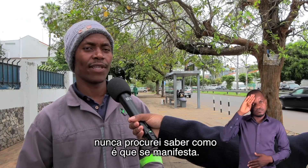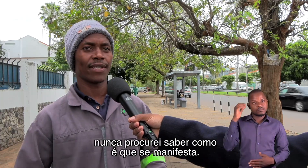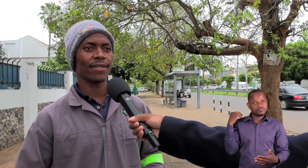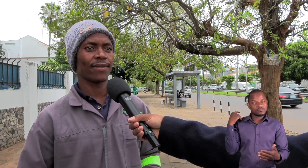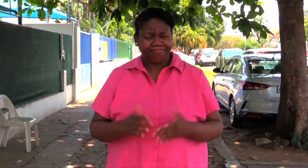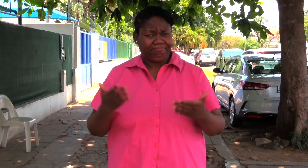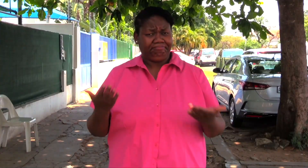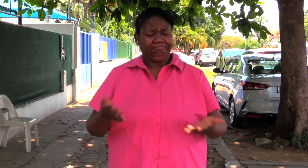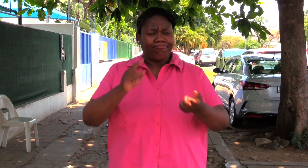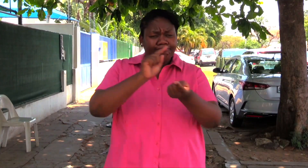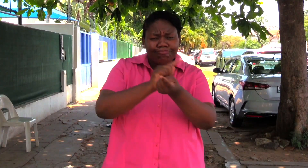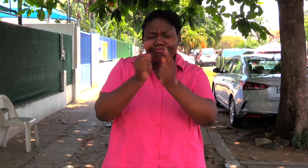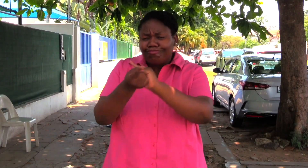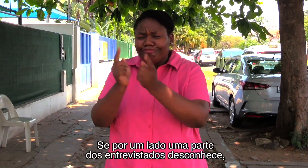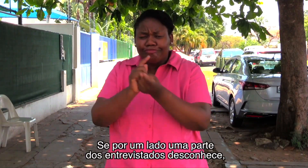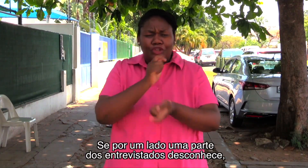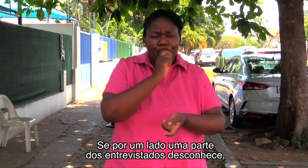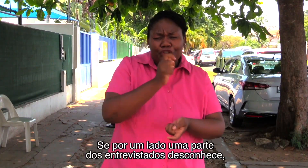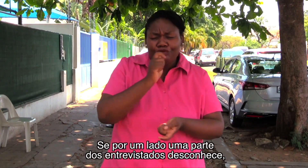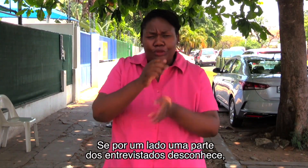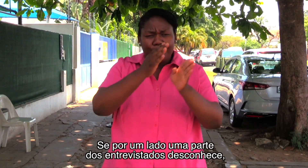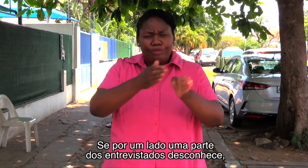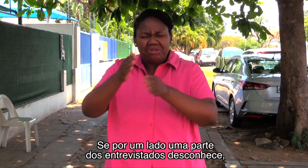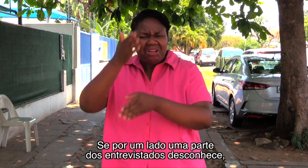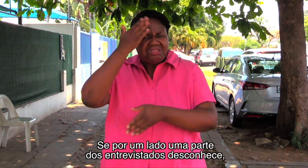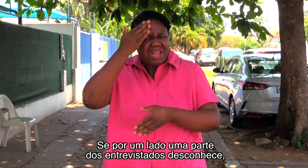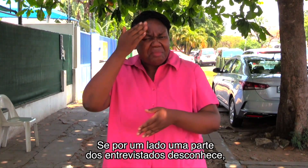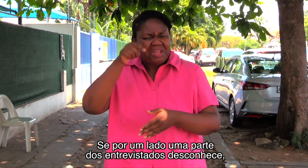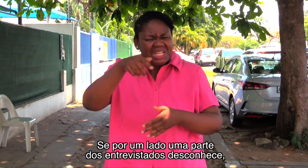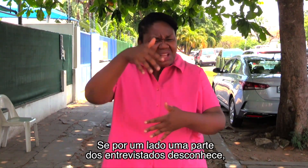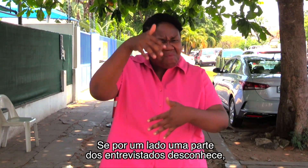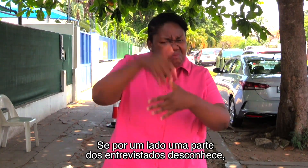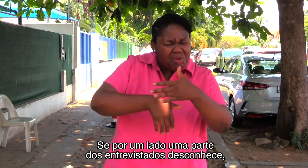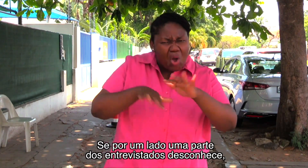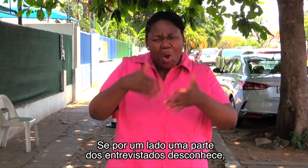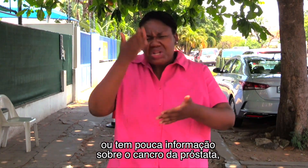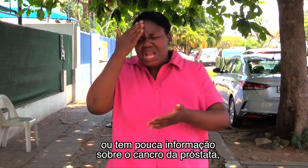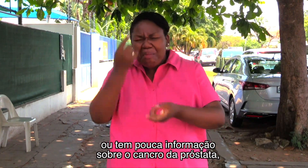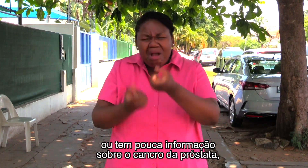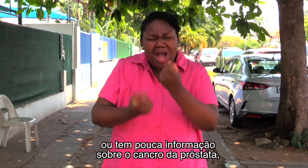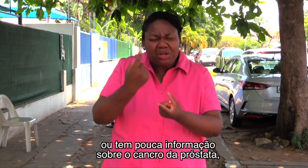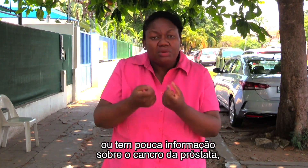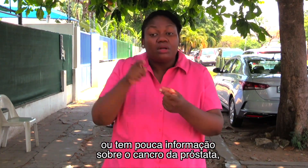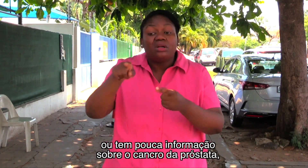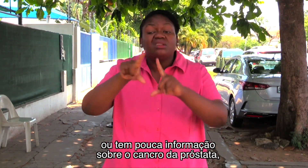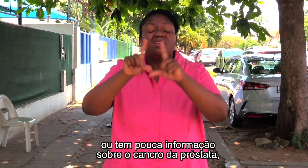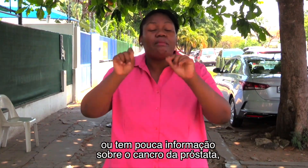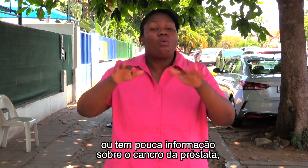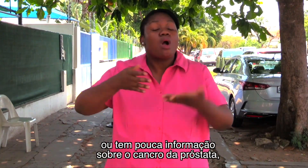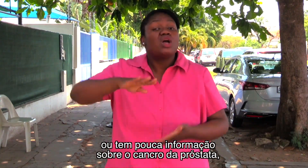manifesta. Se por um lado uma parte dos entrevistados desconhece ou tem pouca informação sobre o cancro da